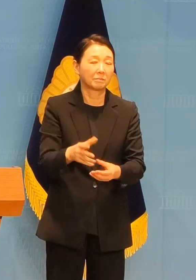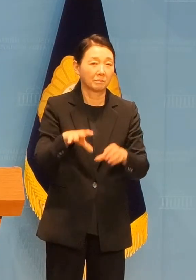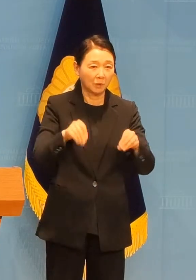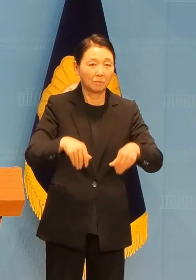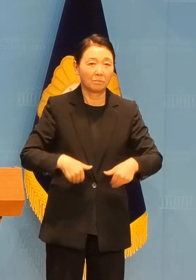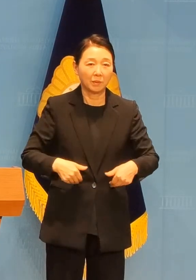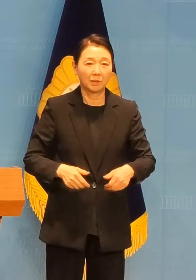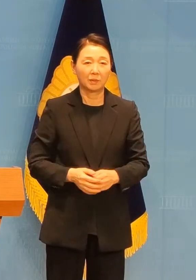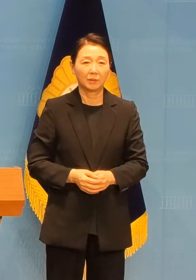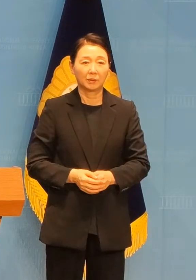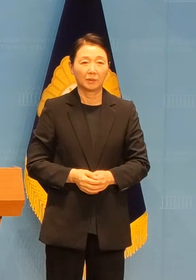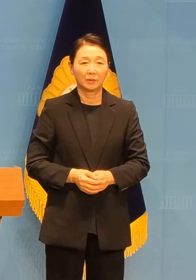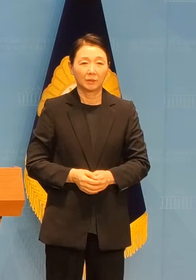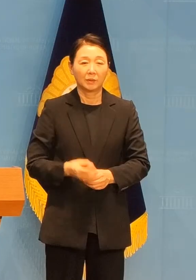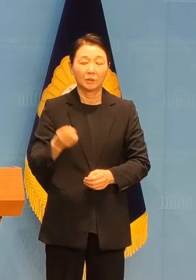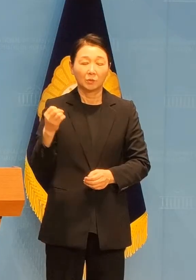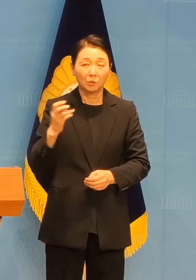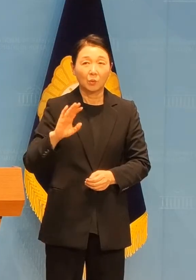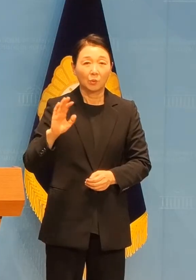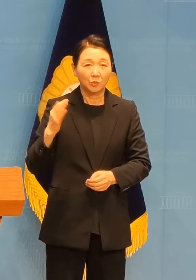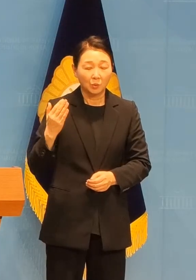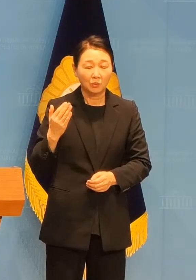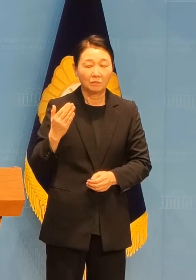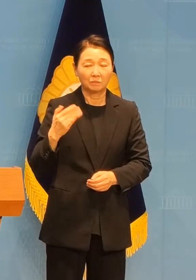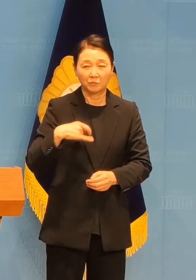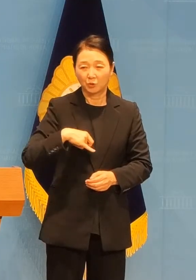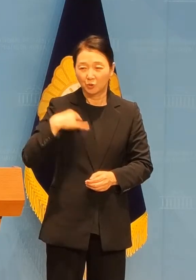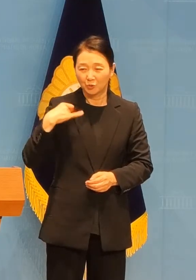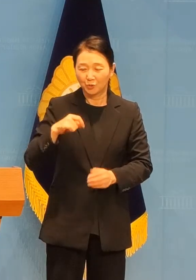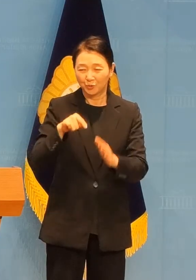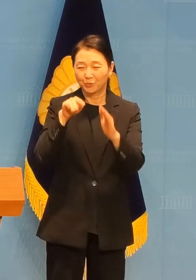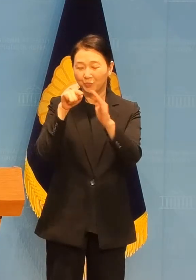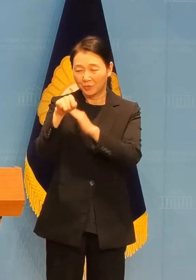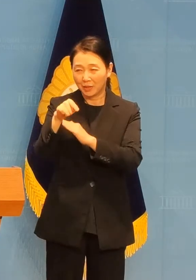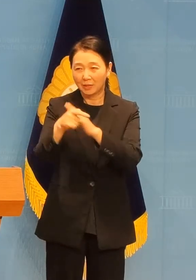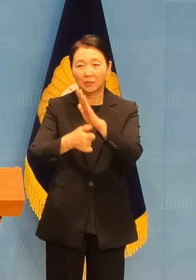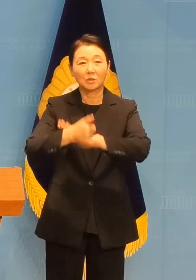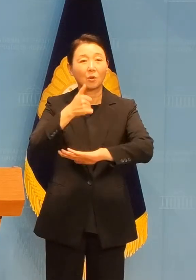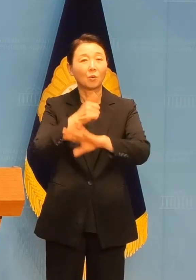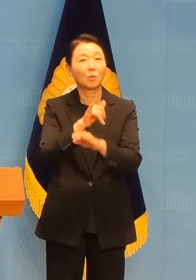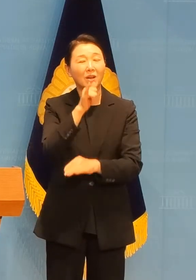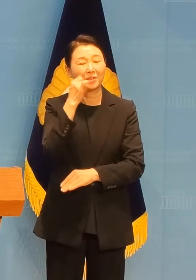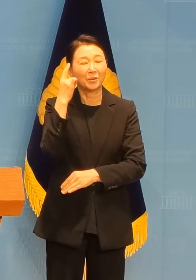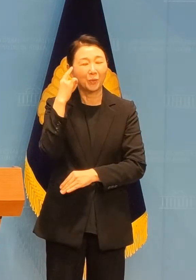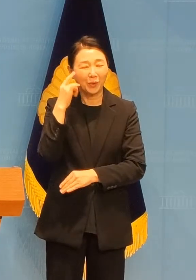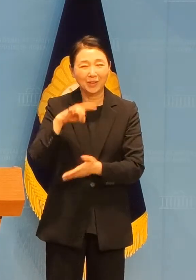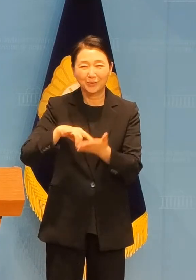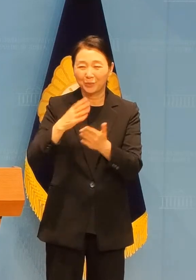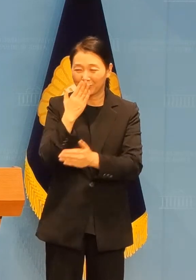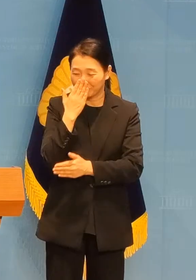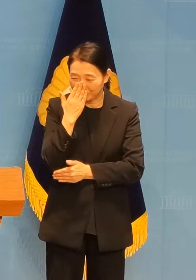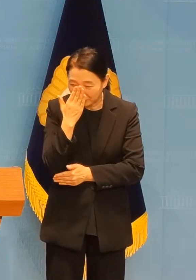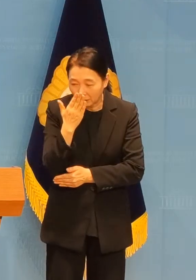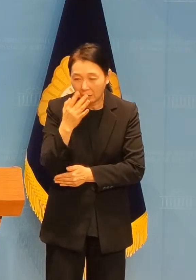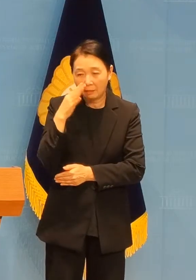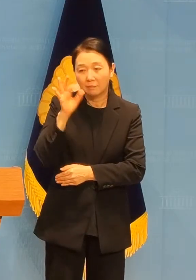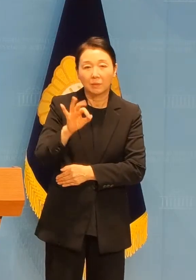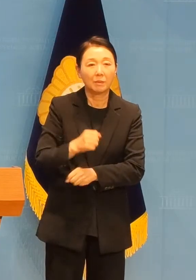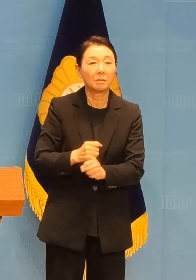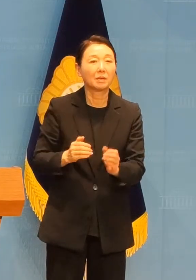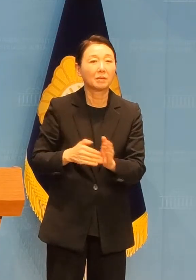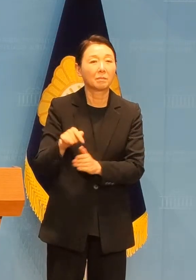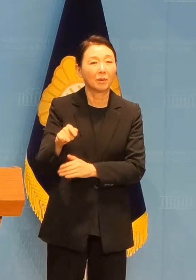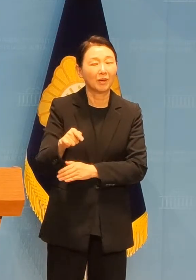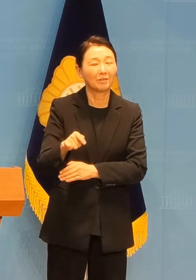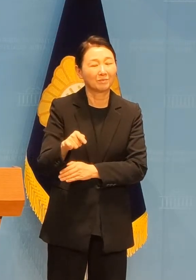합니다. 아울러 최근 방중외교 성과를 두고 조공 외교라 폄훼하는 건 역시